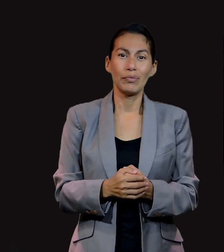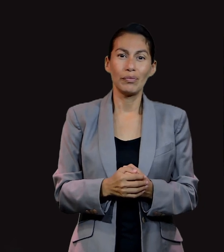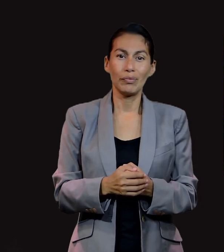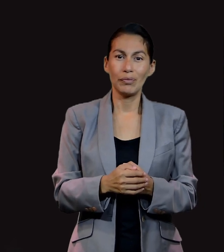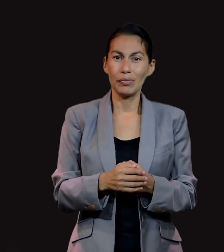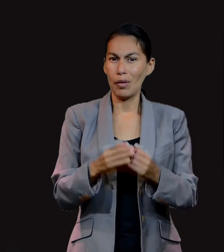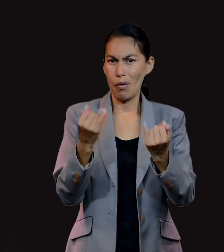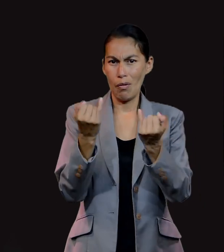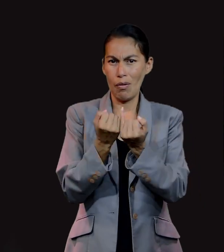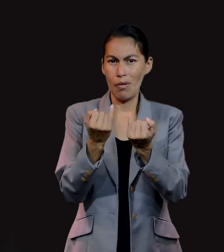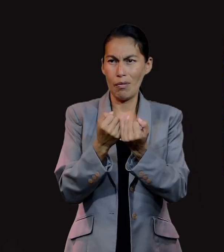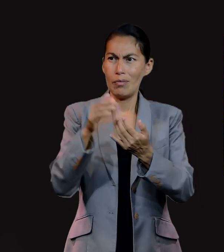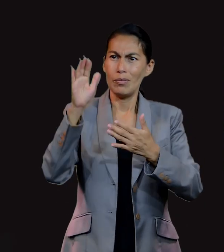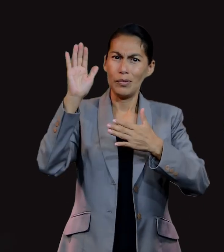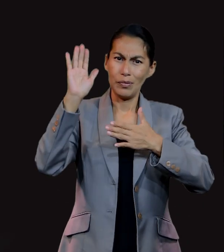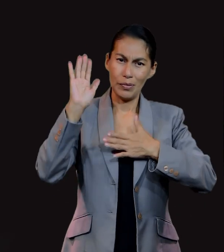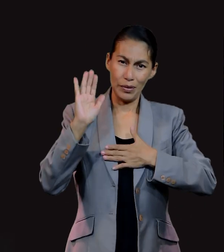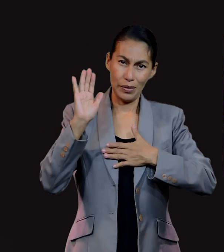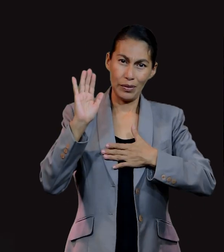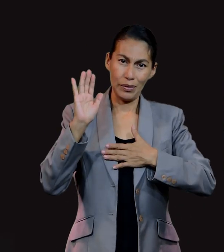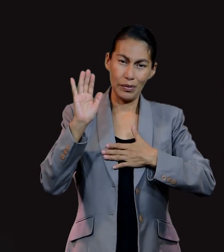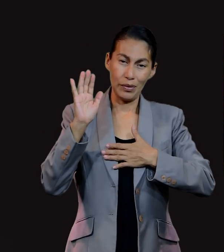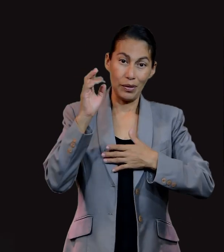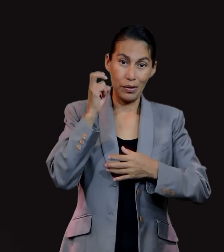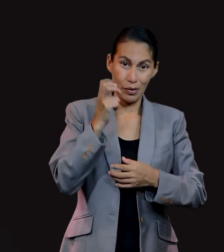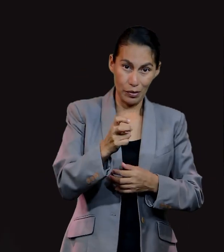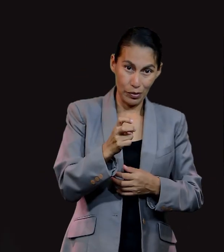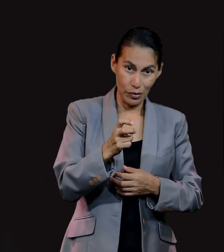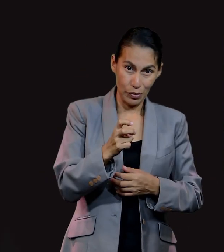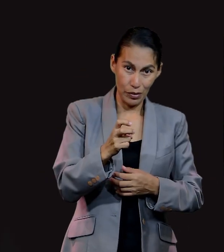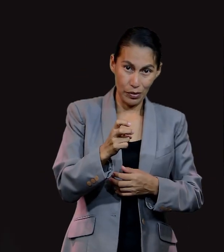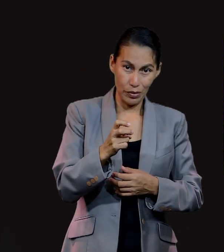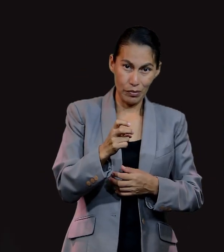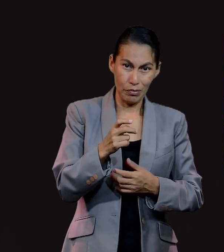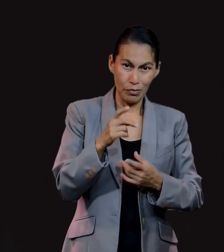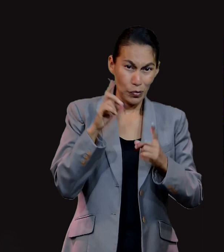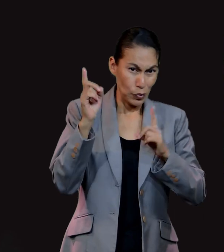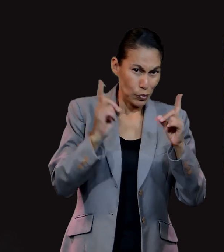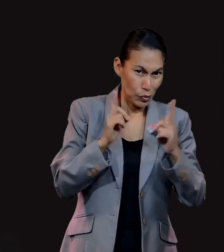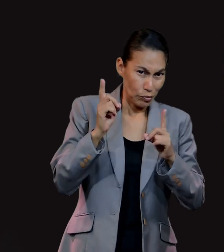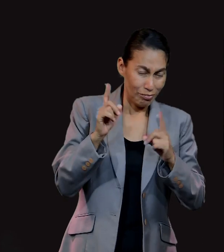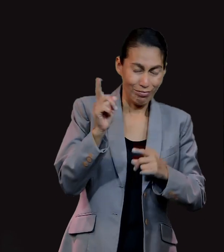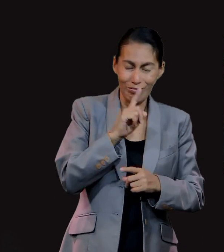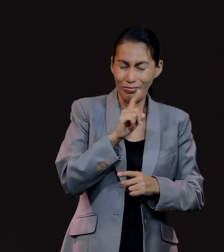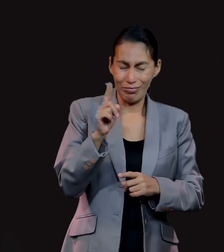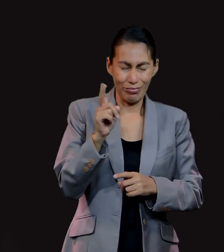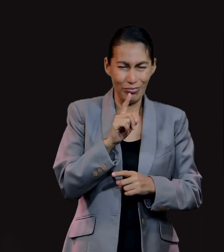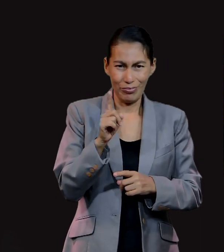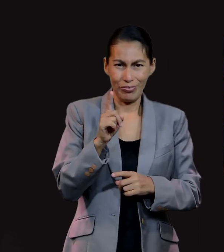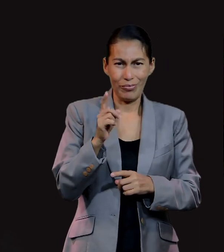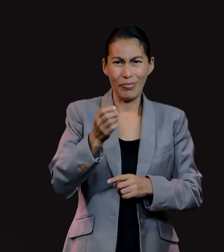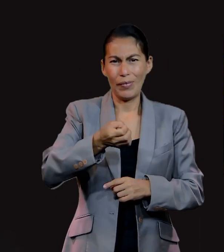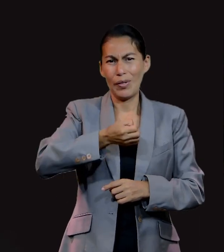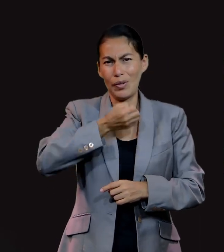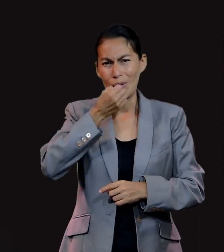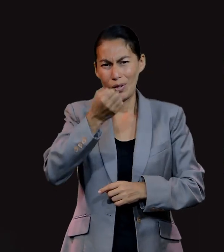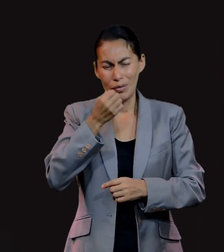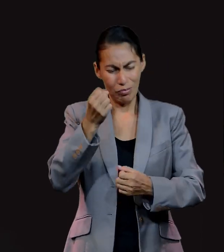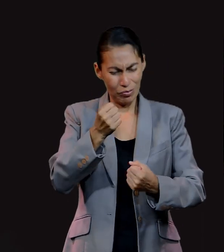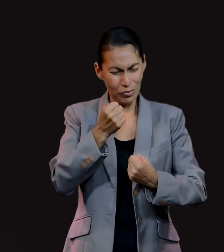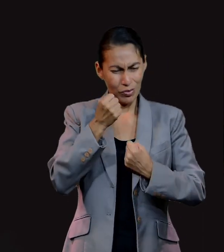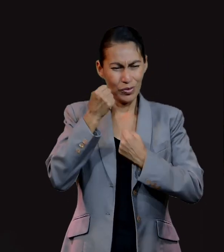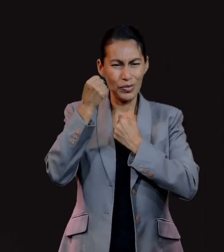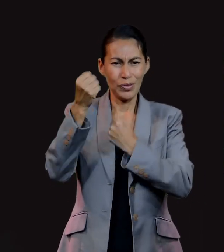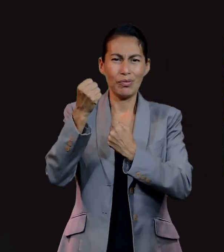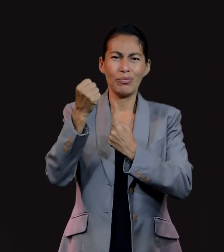manifestará su poder conforme a su promesa así que no dudemos de eso cuan poderosa es la oración